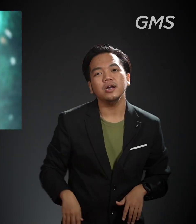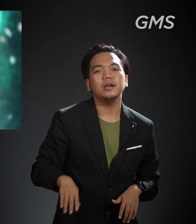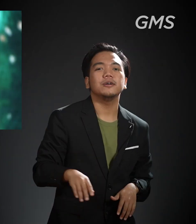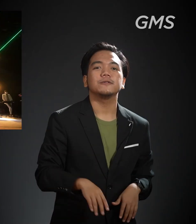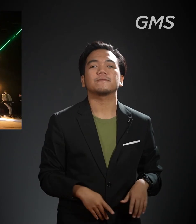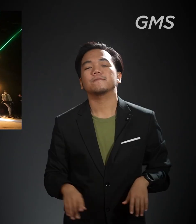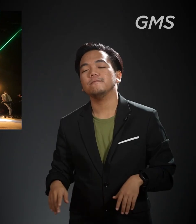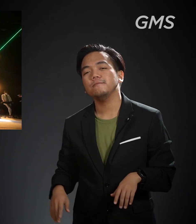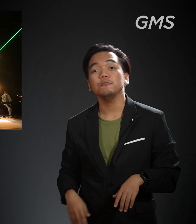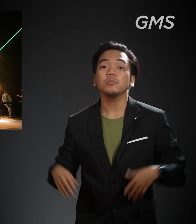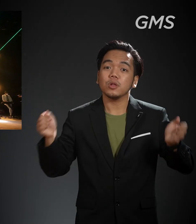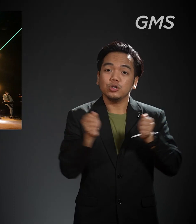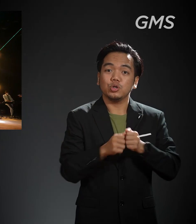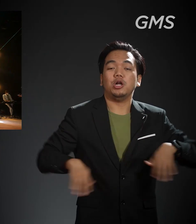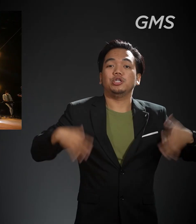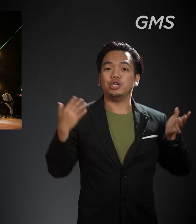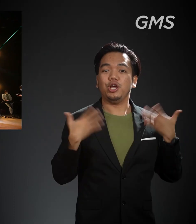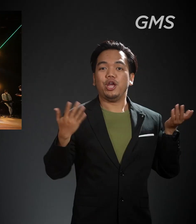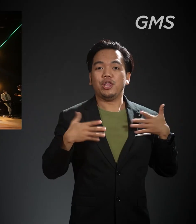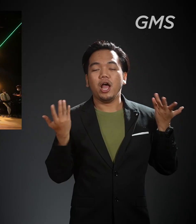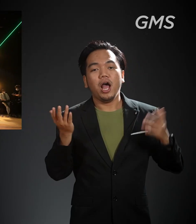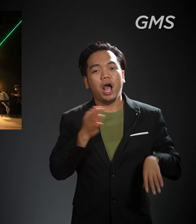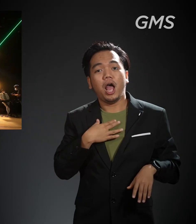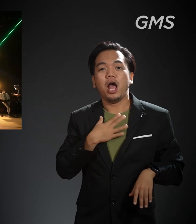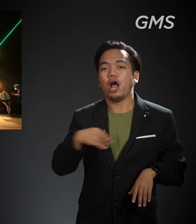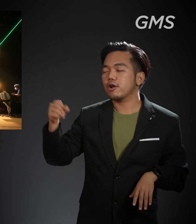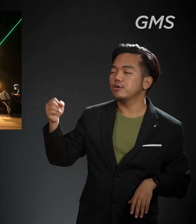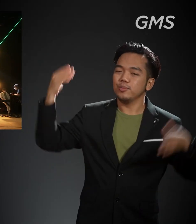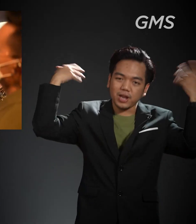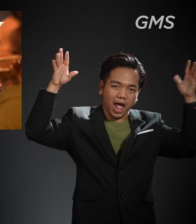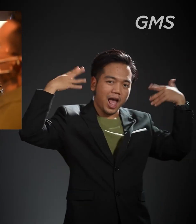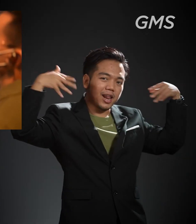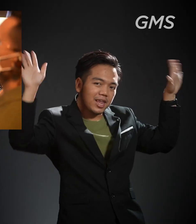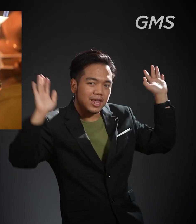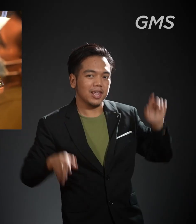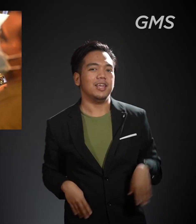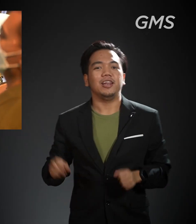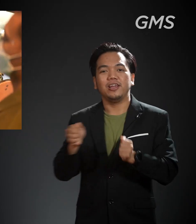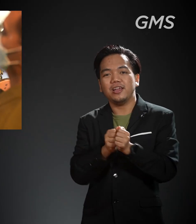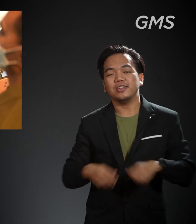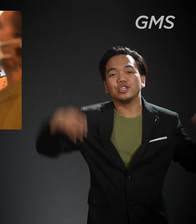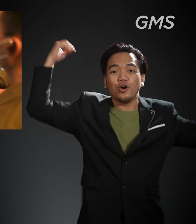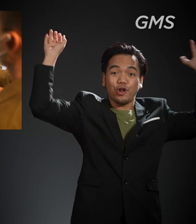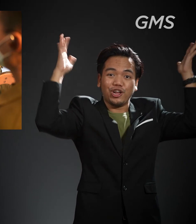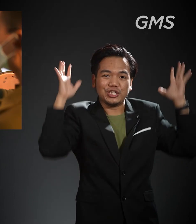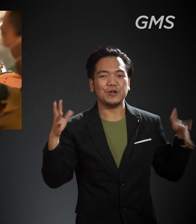dengan sukacita, dengan sukacita ku kan menari,